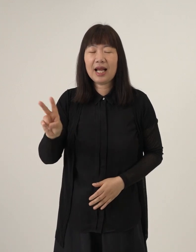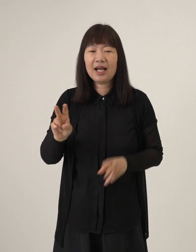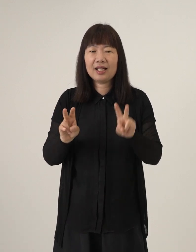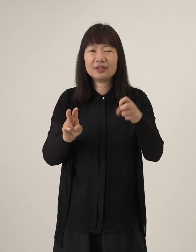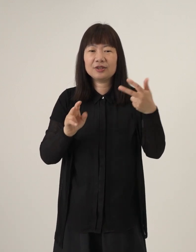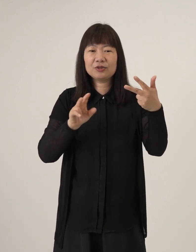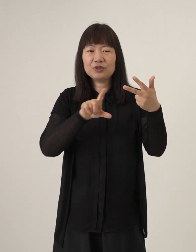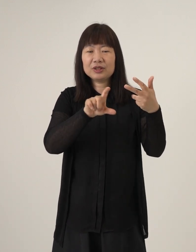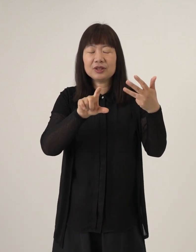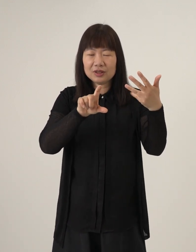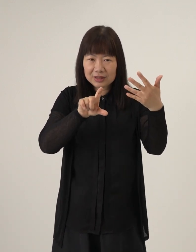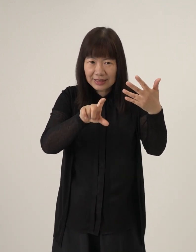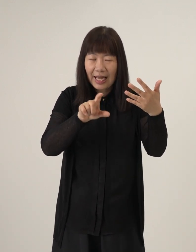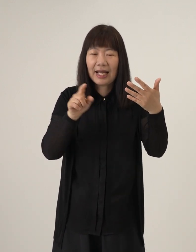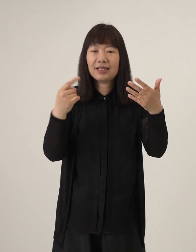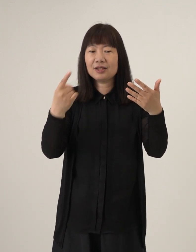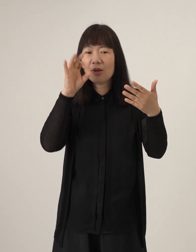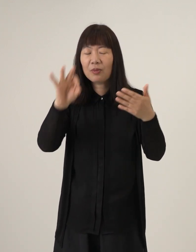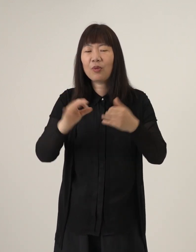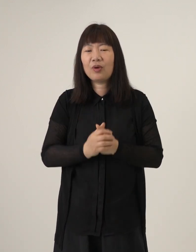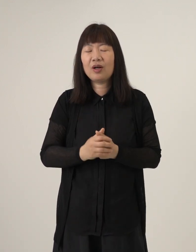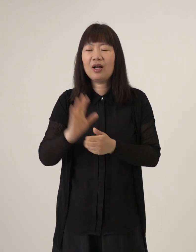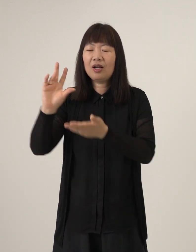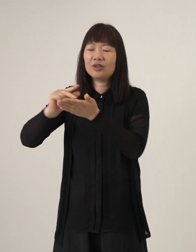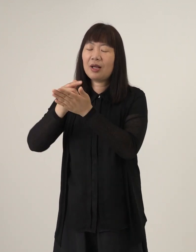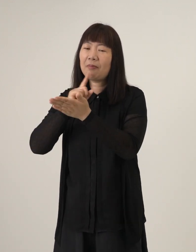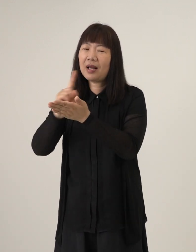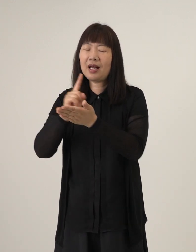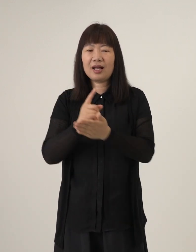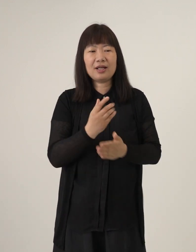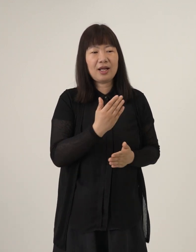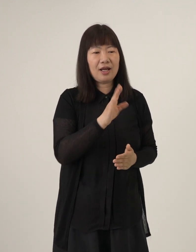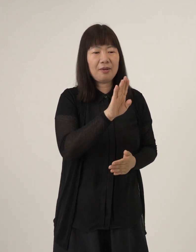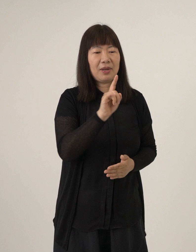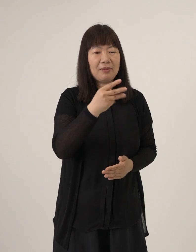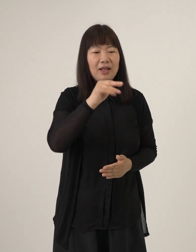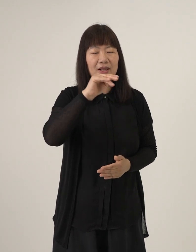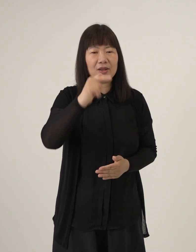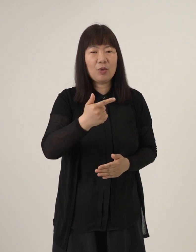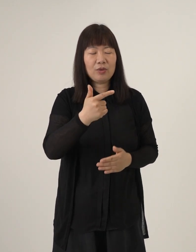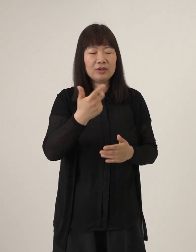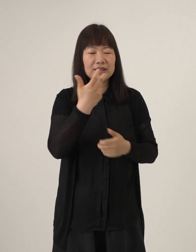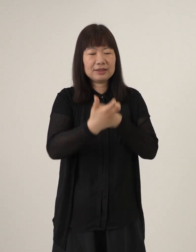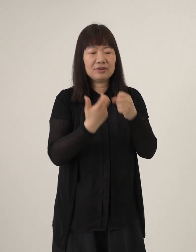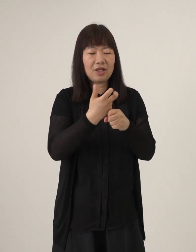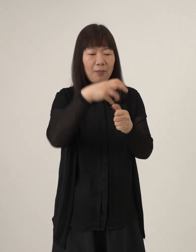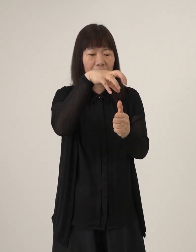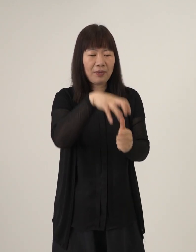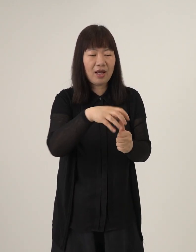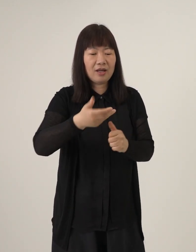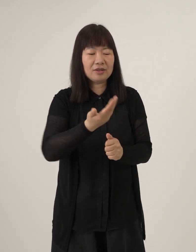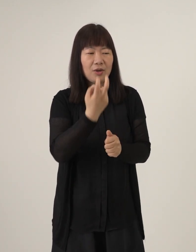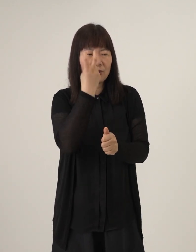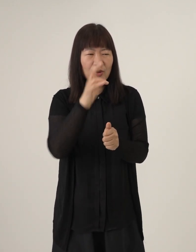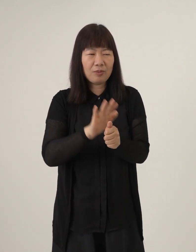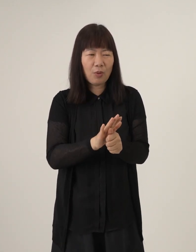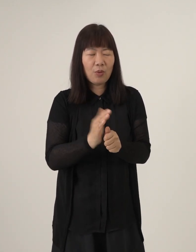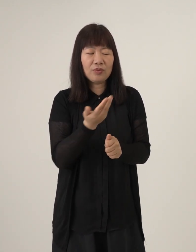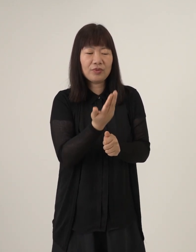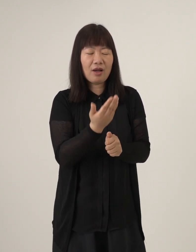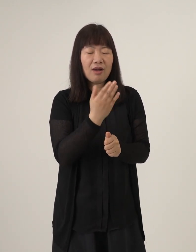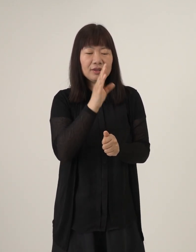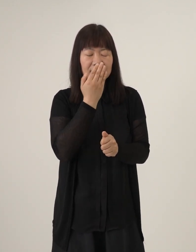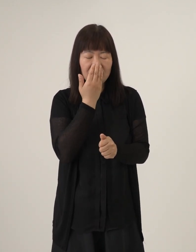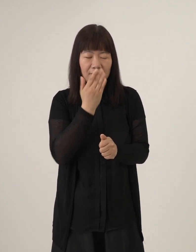같이 말씀하시니라. 바벨론에서 70년이 차면 내가 너희를 돌보고 나의